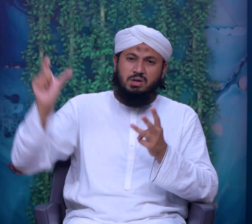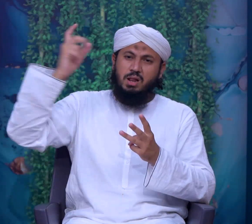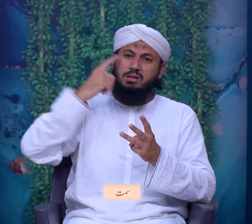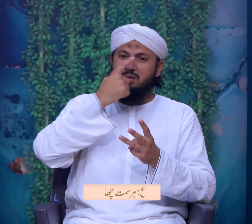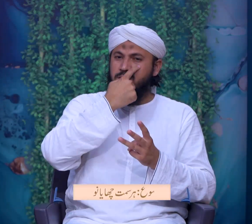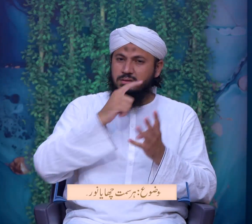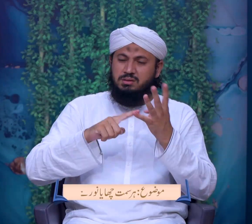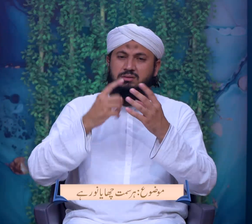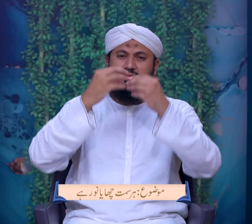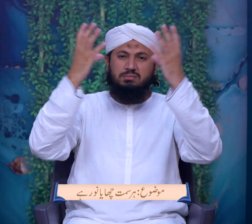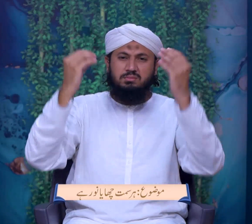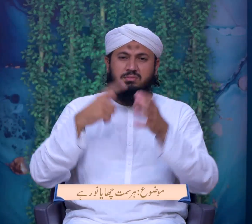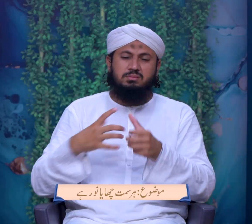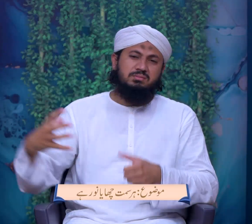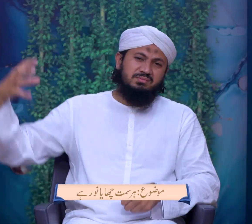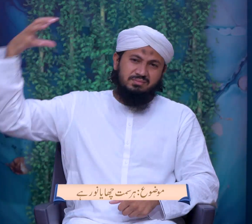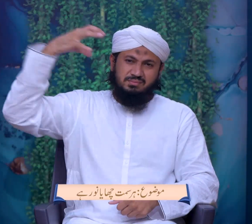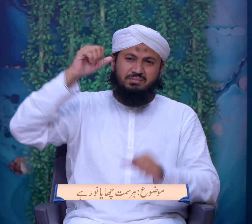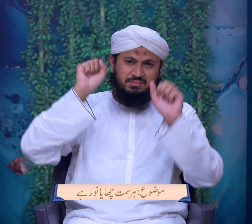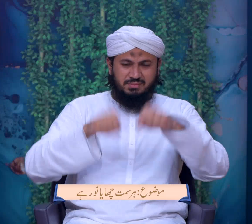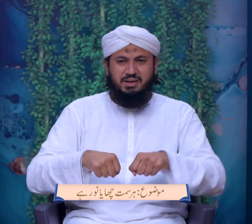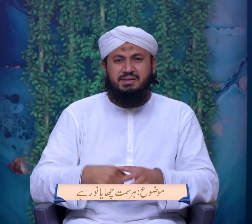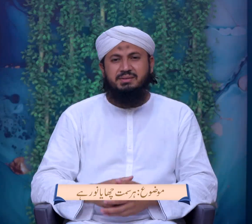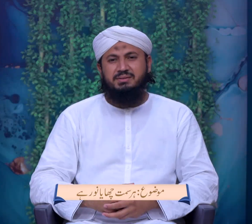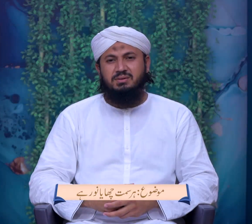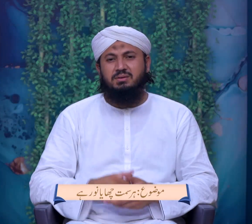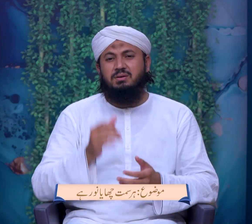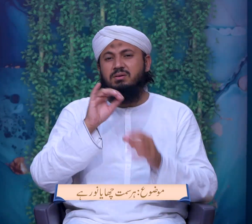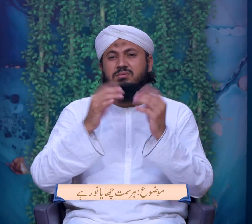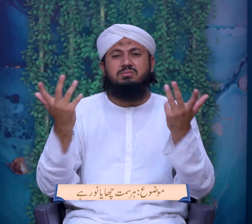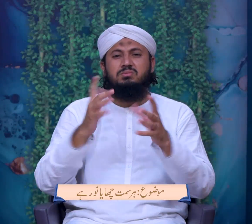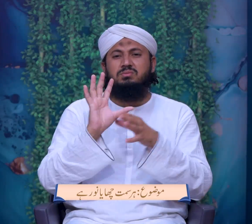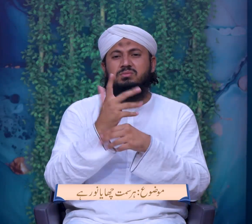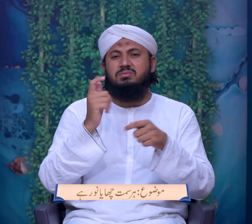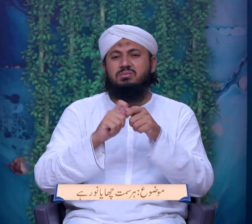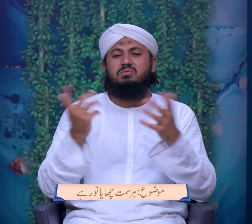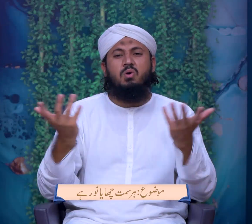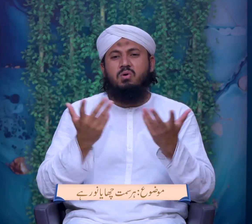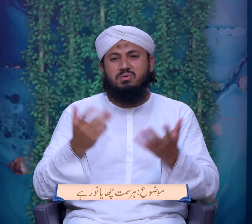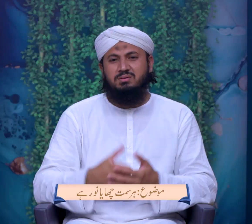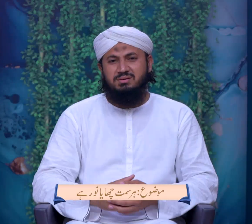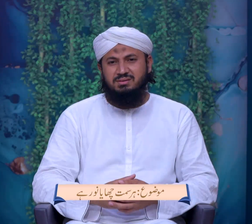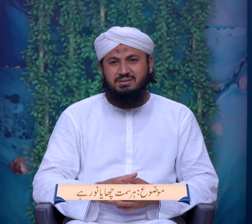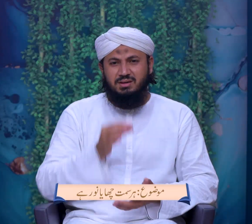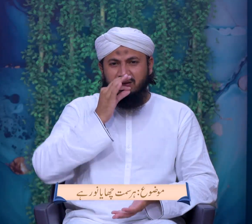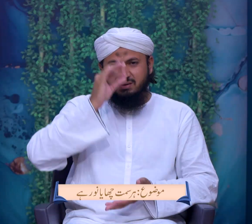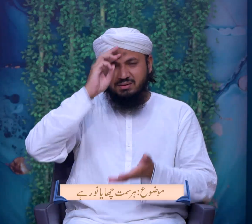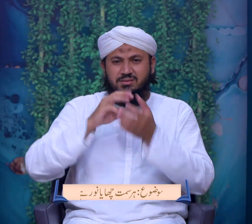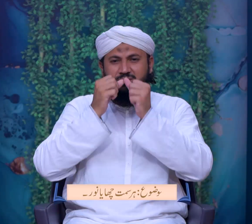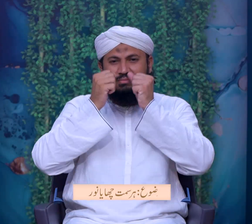چاند اور آنکھوں کا نور اور دن کی روشنی پیدا فرمائی، اور یہ سب حقیقتاً پیارے آقا صلی اللہ علیہ وآلہ وصحبہ وسلم